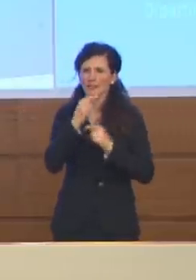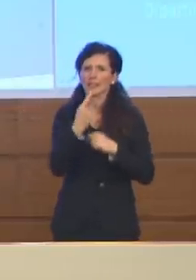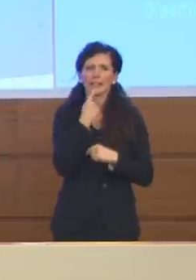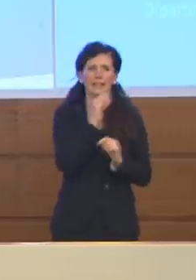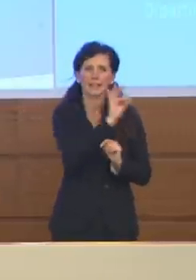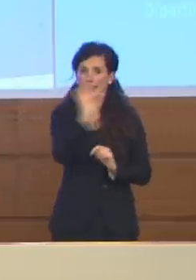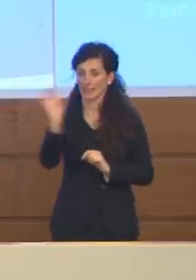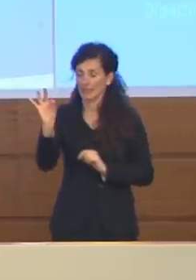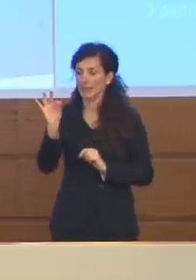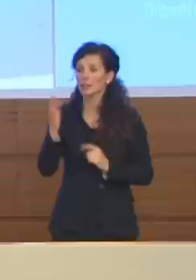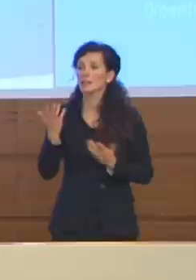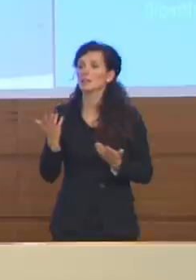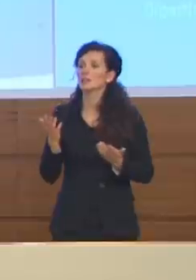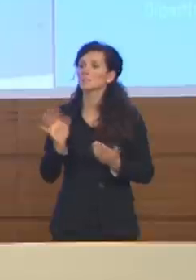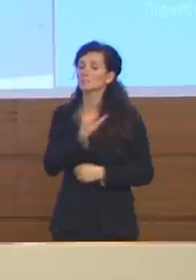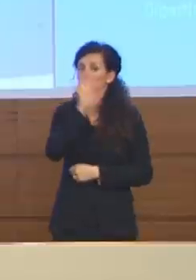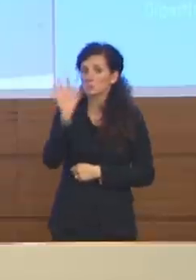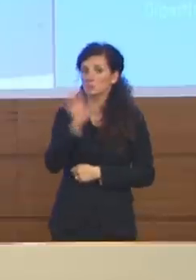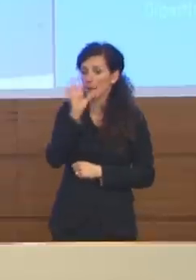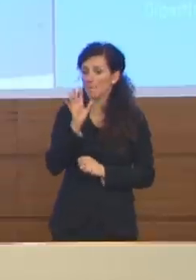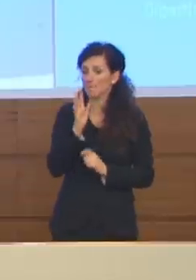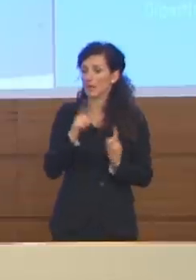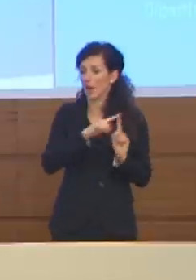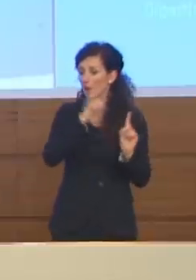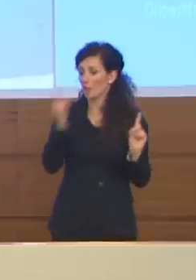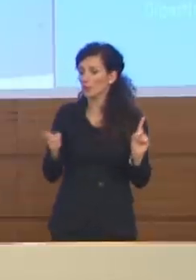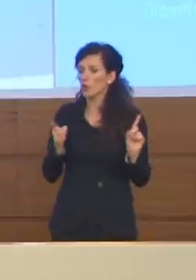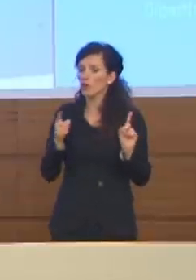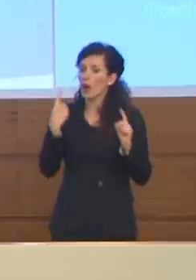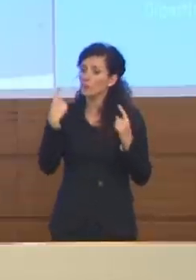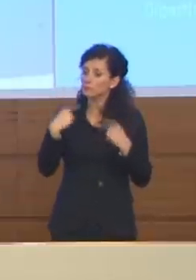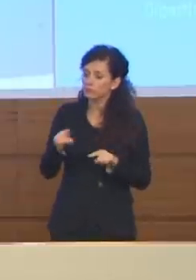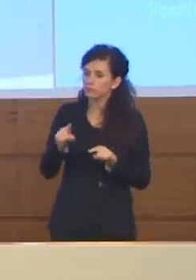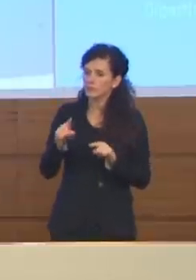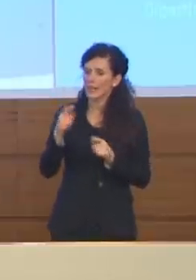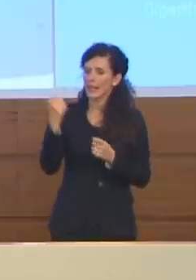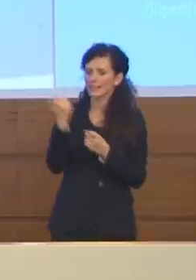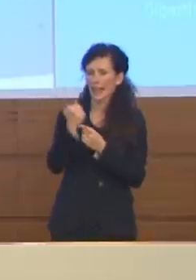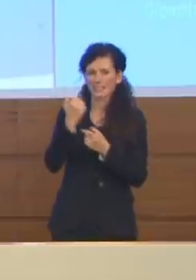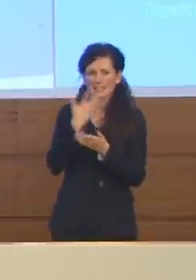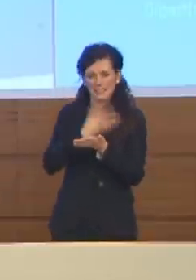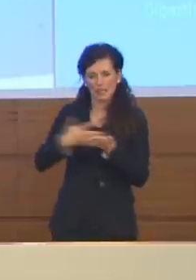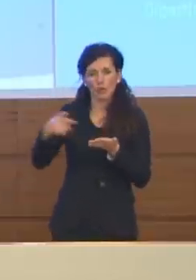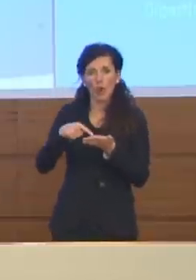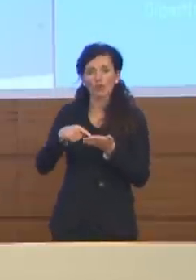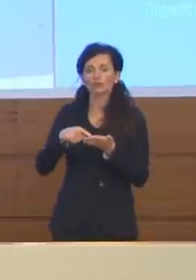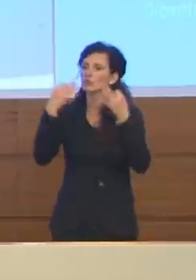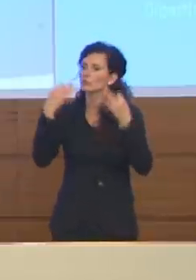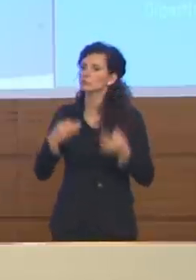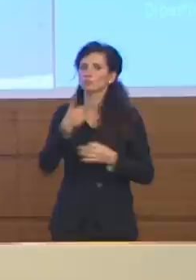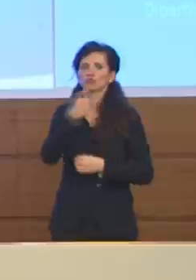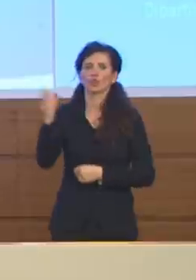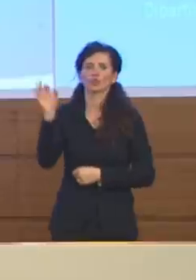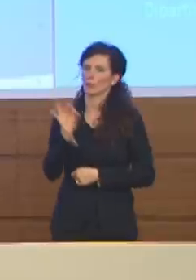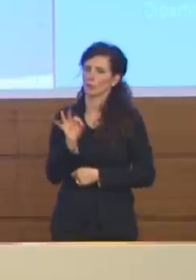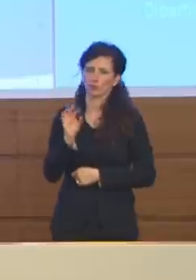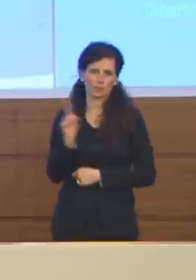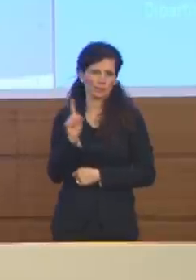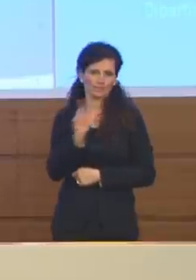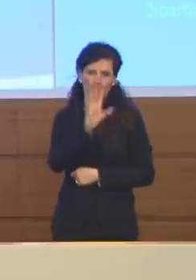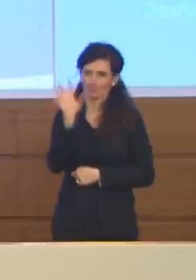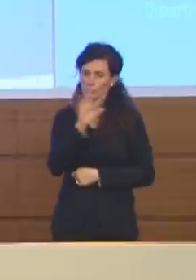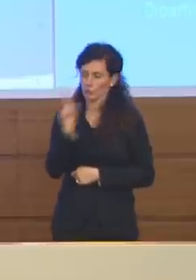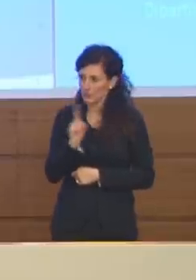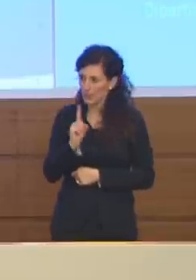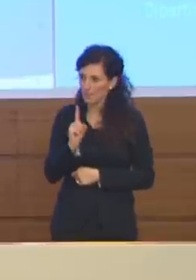pare che non ci sia una risposta efficace al 100 per cento di questi test volevo capire se voi